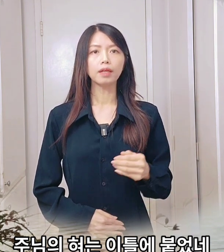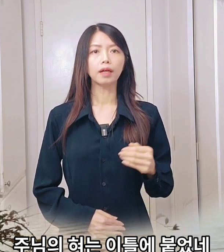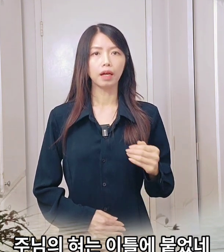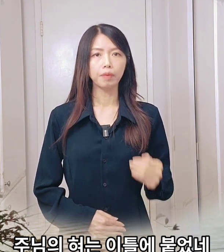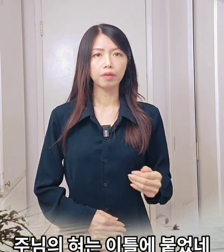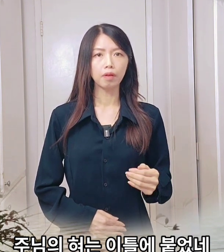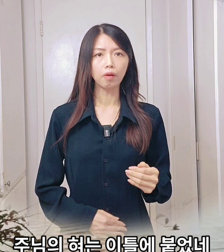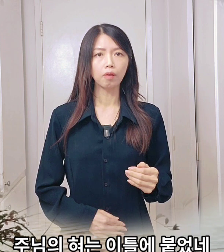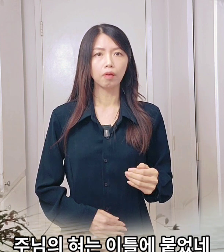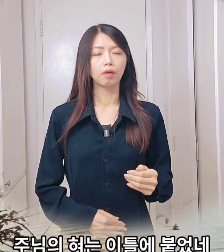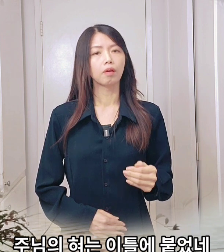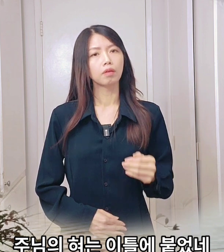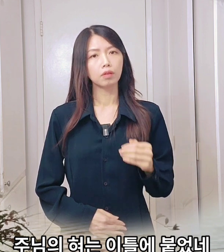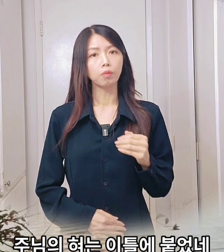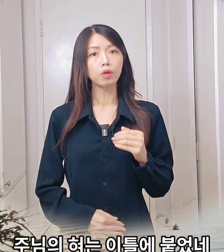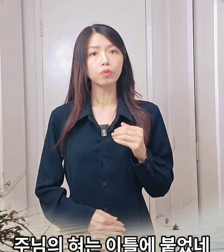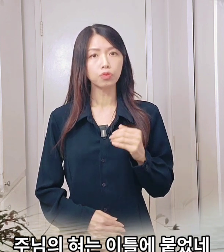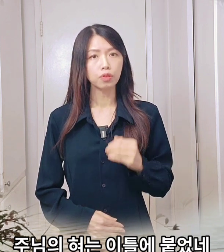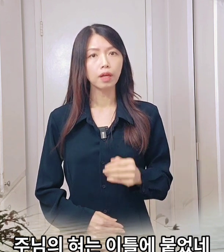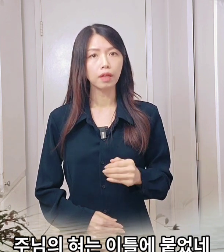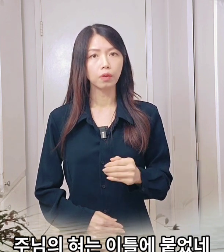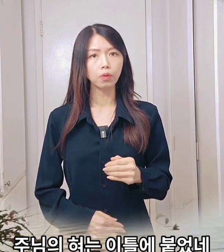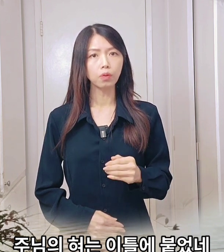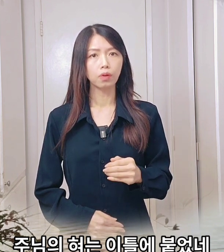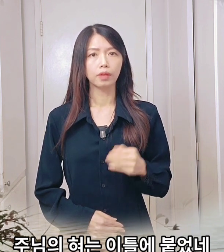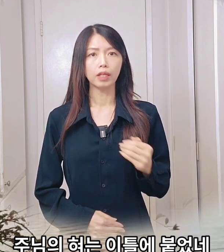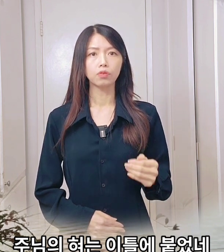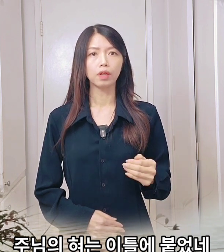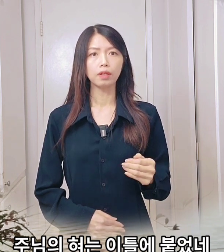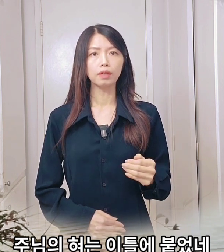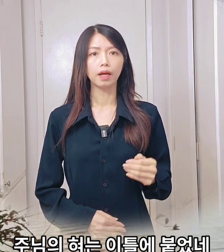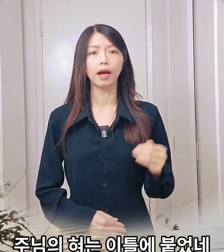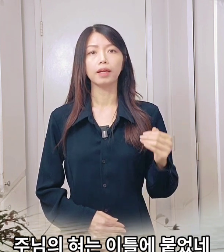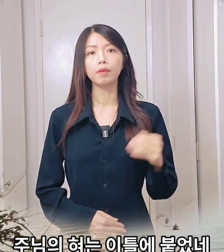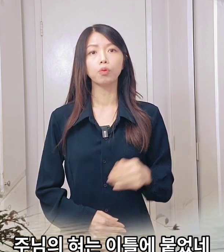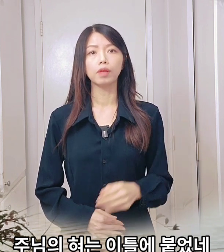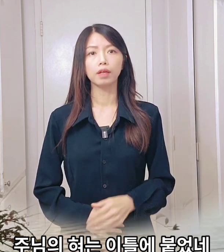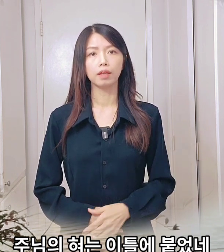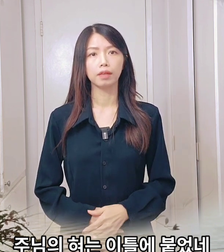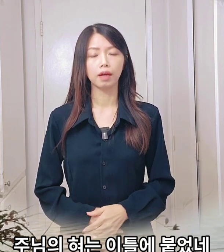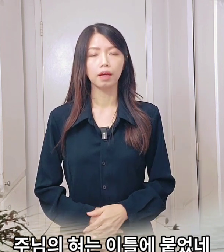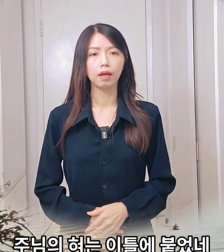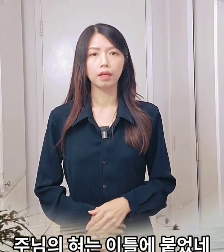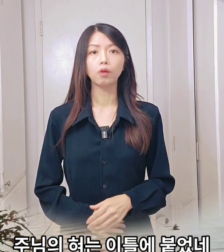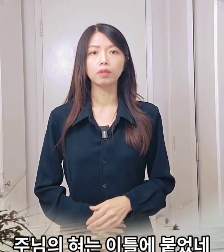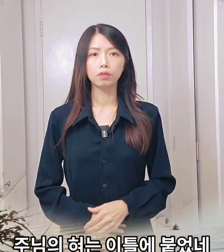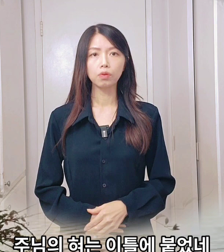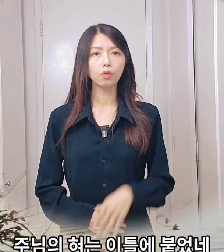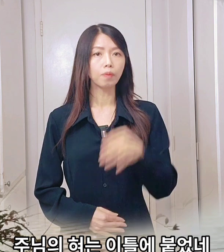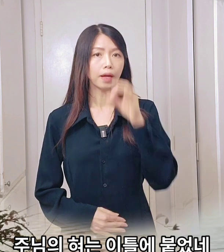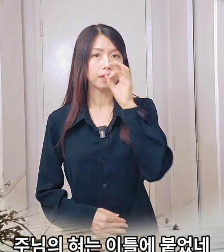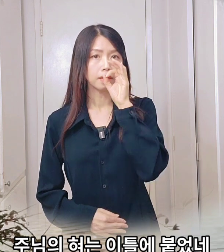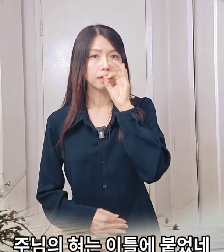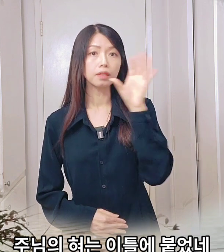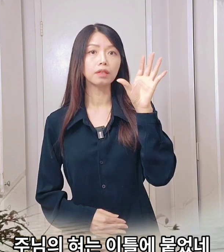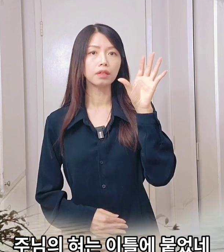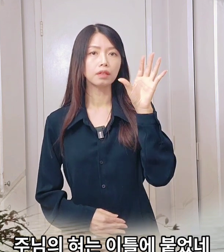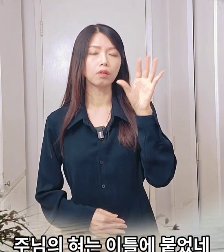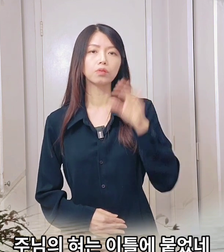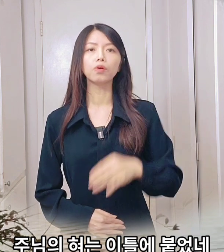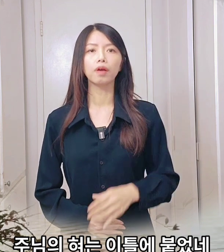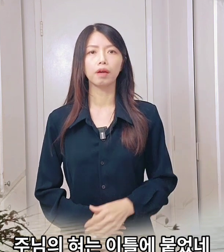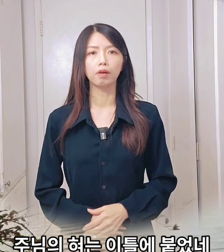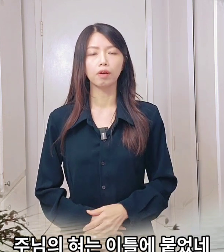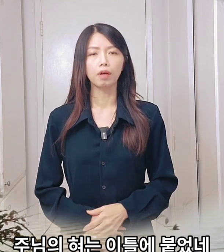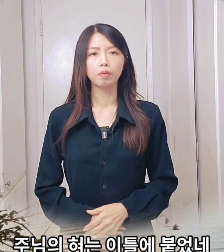점점 시간이 가면서 점점 줄게 되고 나중에는 아예 못하게 됐다. 이런 뜻의 수어로 많이 쓰는